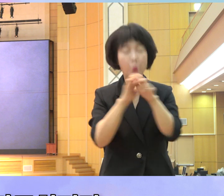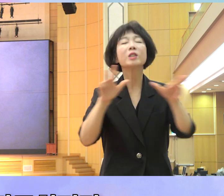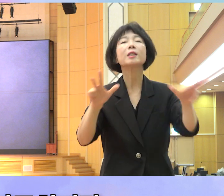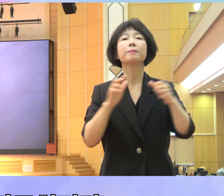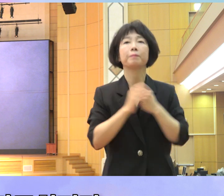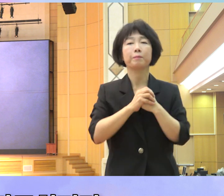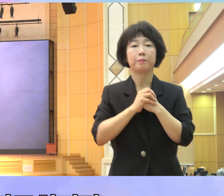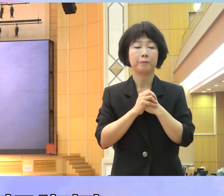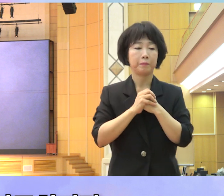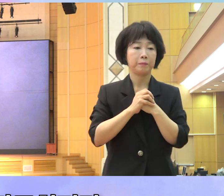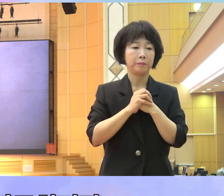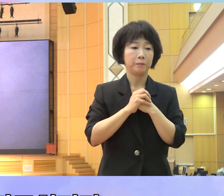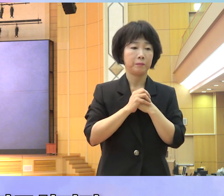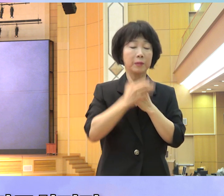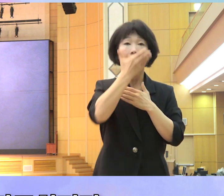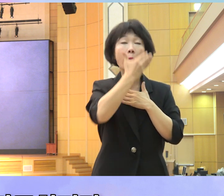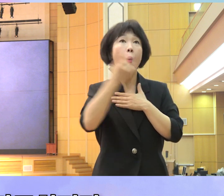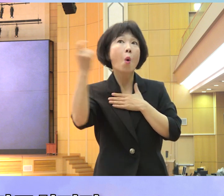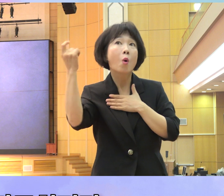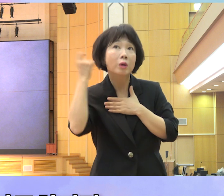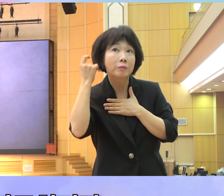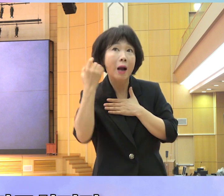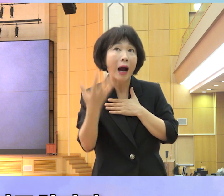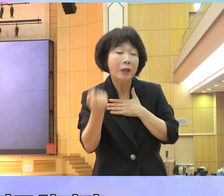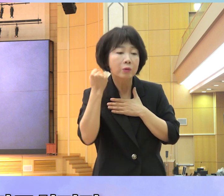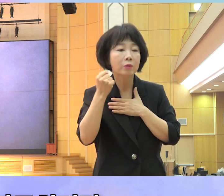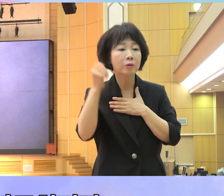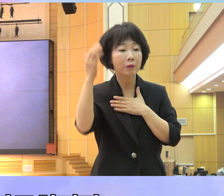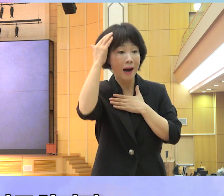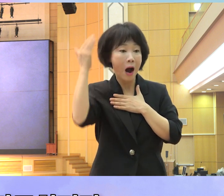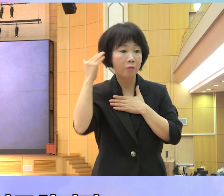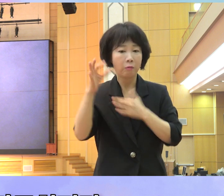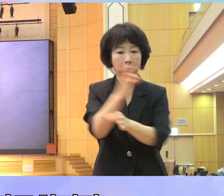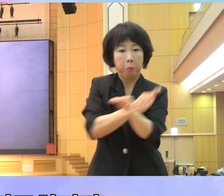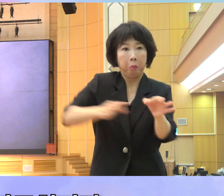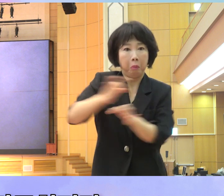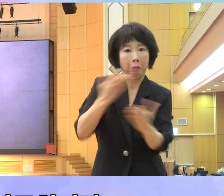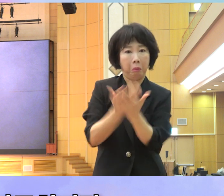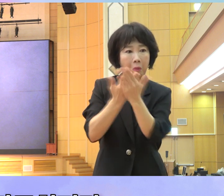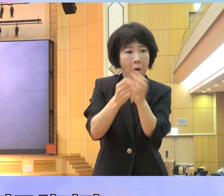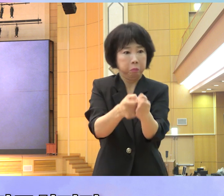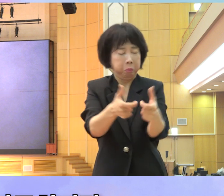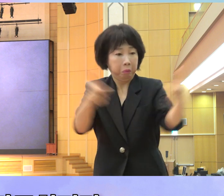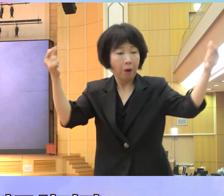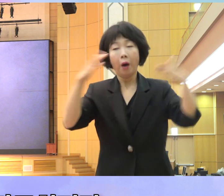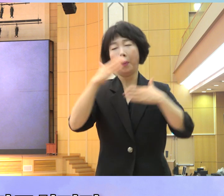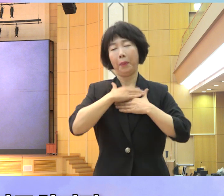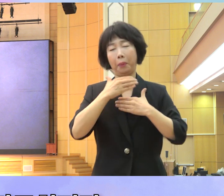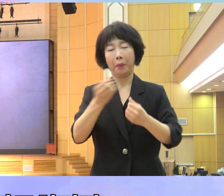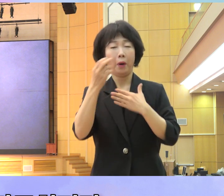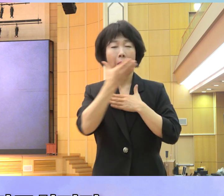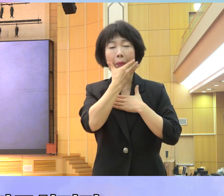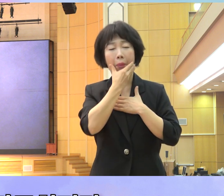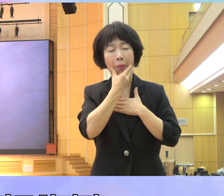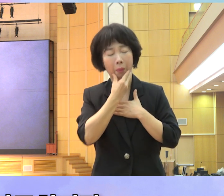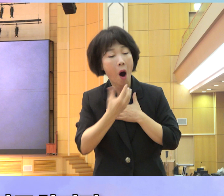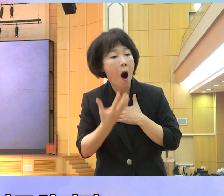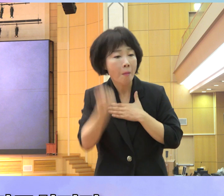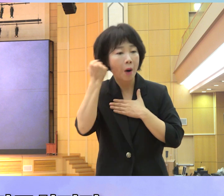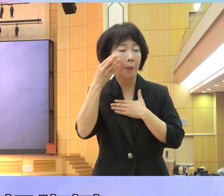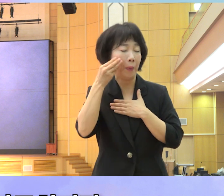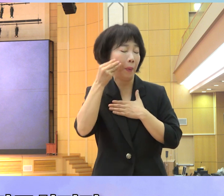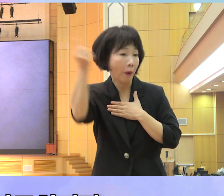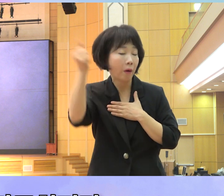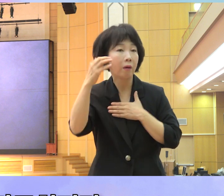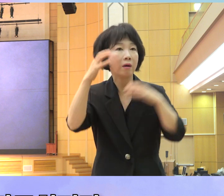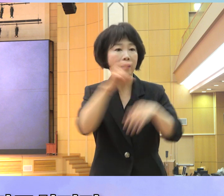기도합니다. 일찍이 복음을 통하여 이 나라가 경제적으로 부흥하고 안정되고 세계적으로